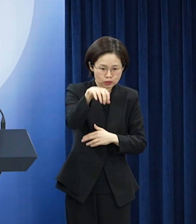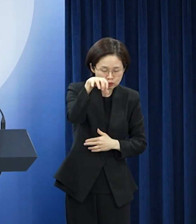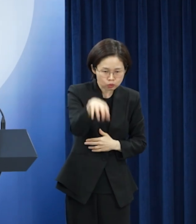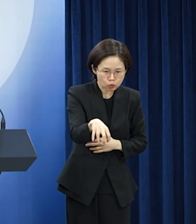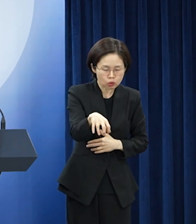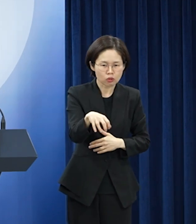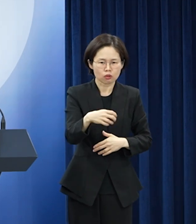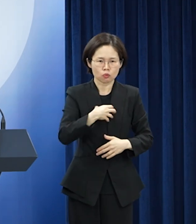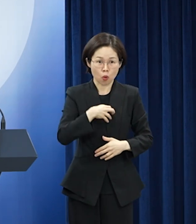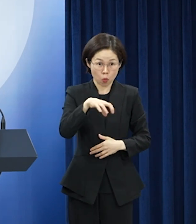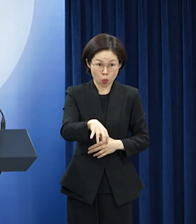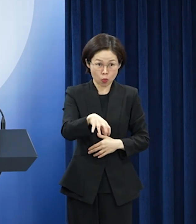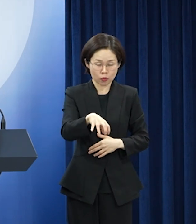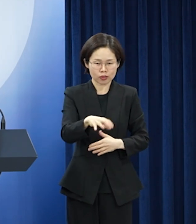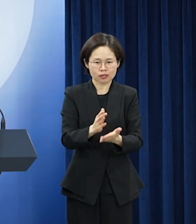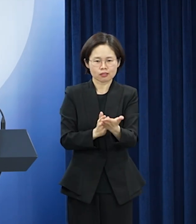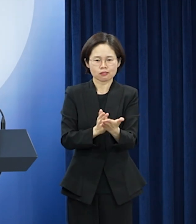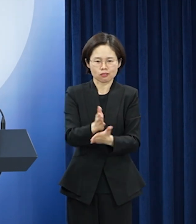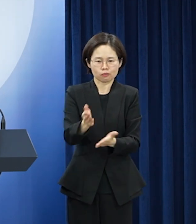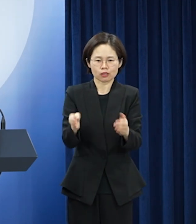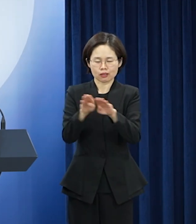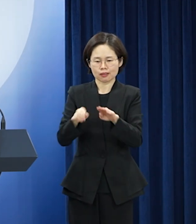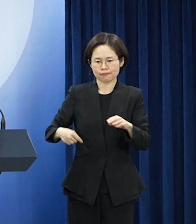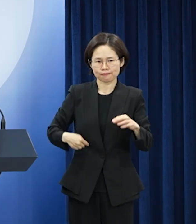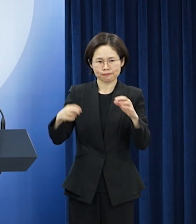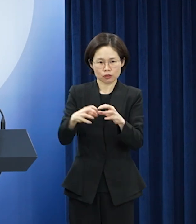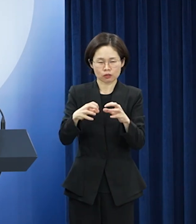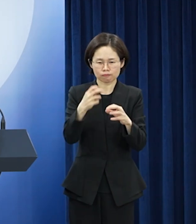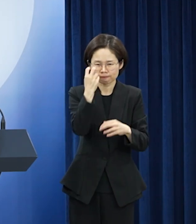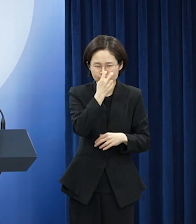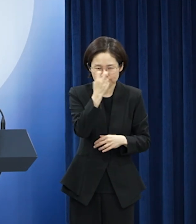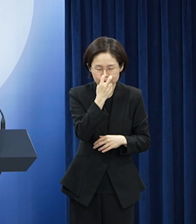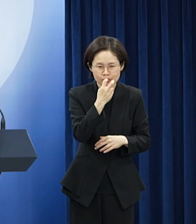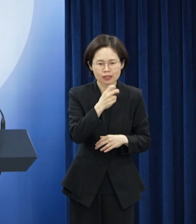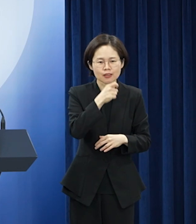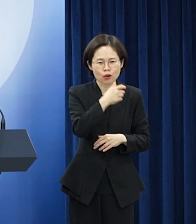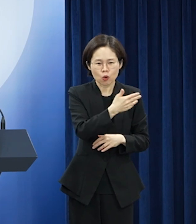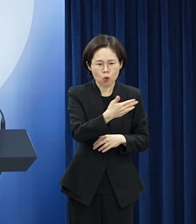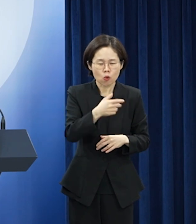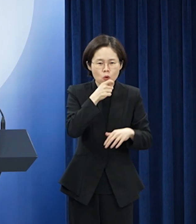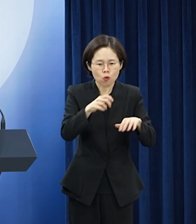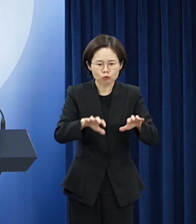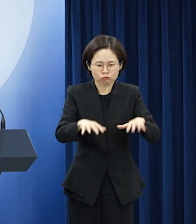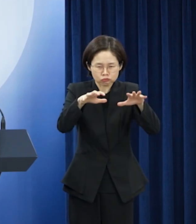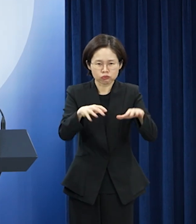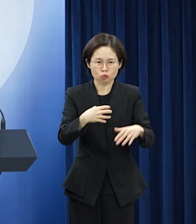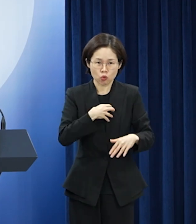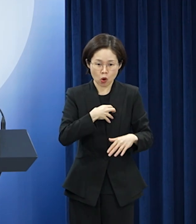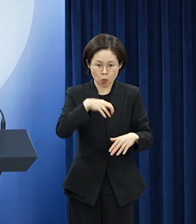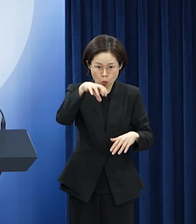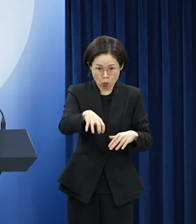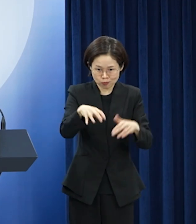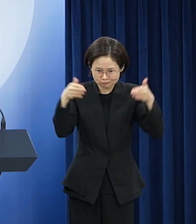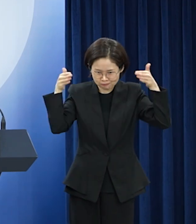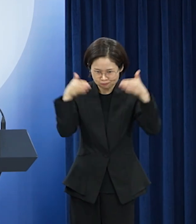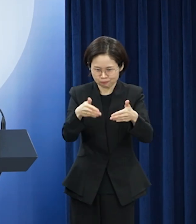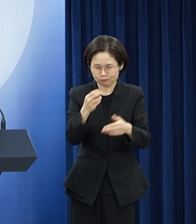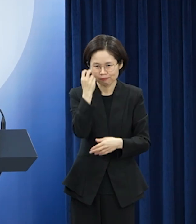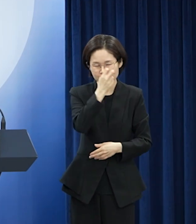취약한 구간은 전문기관과 합동조사하여 홍수 취약지구로 추가 지정해 집중 점검